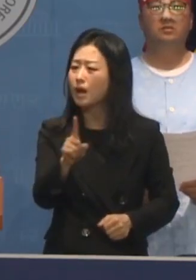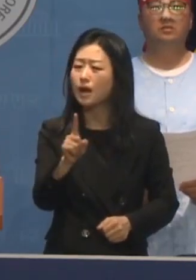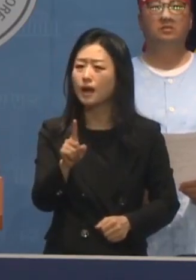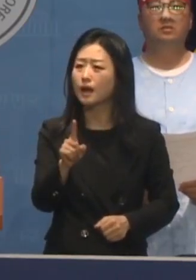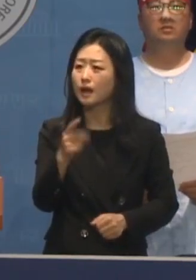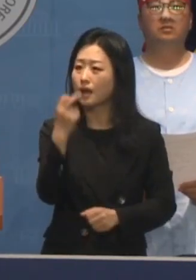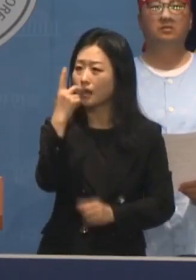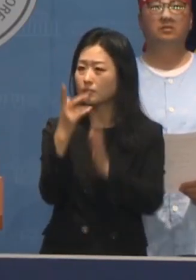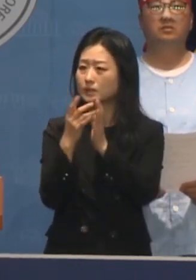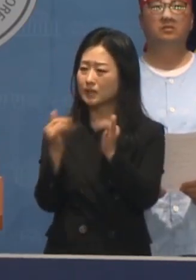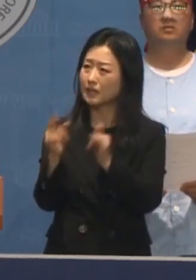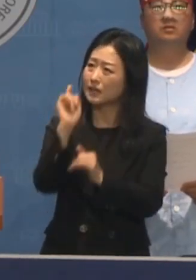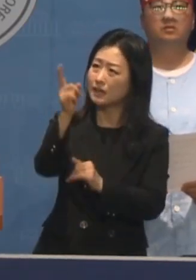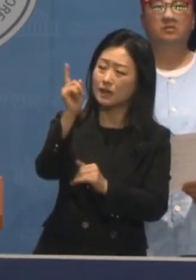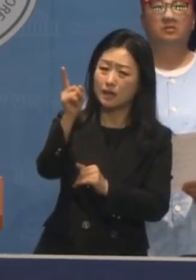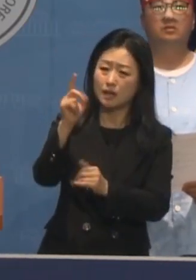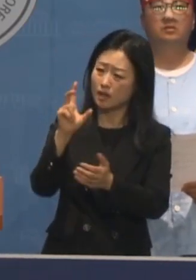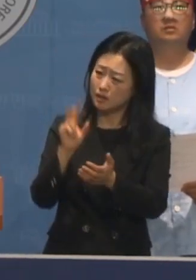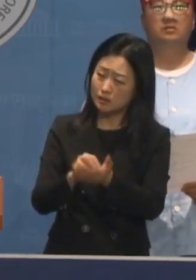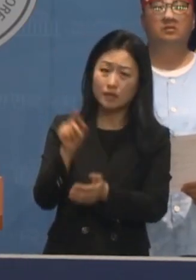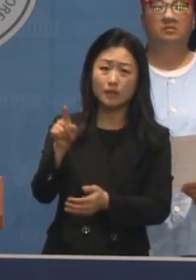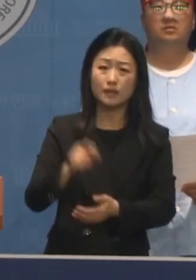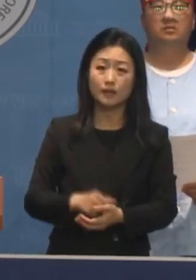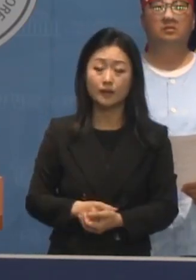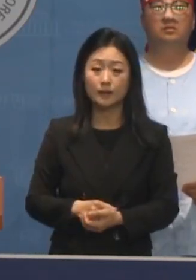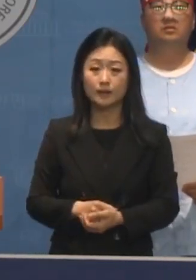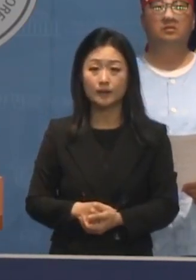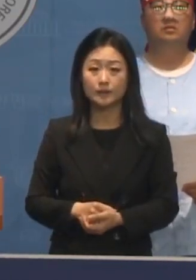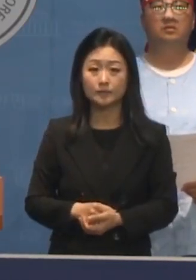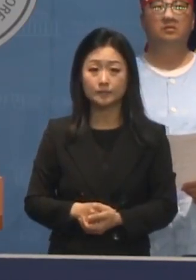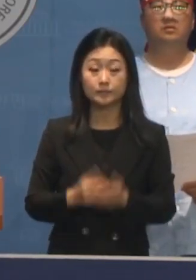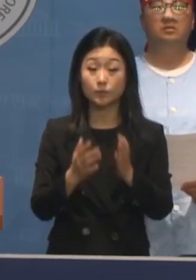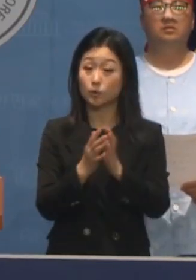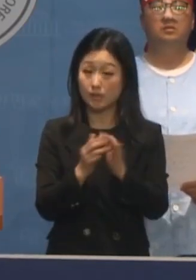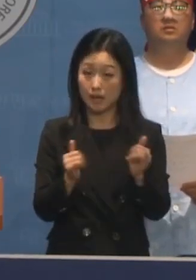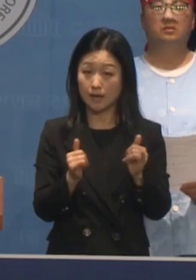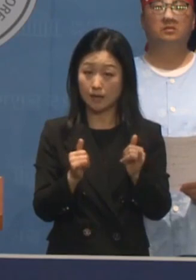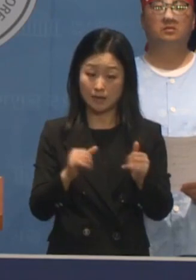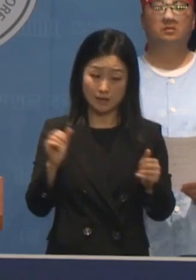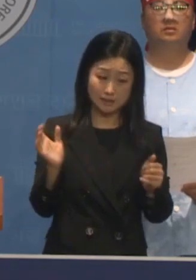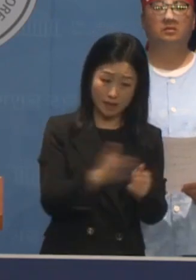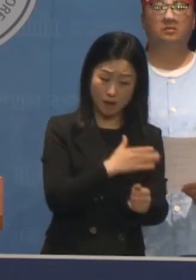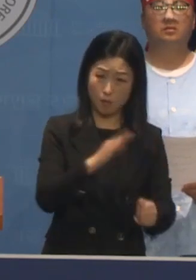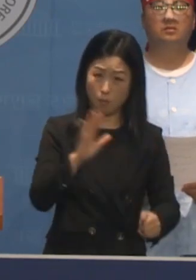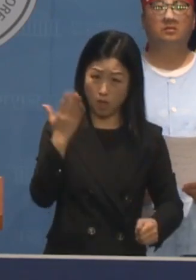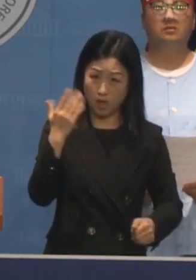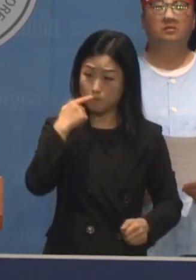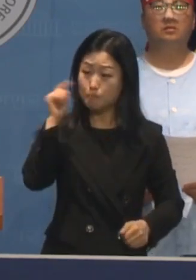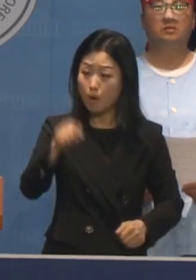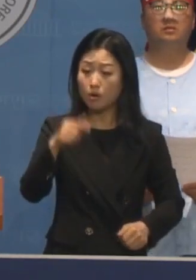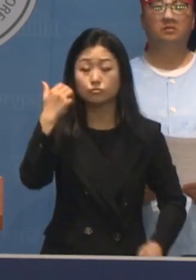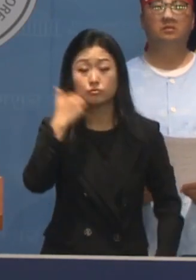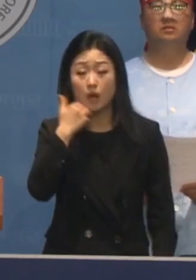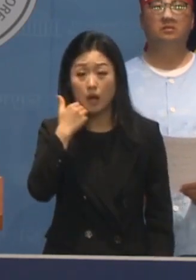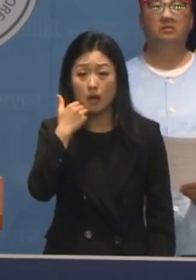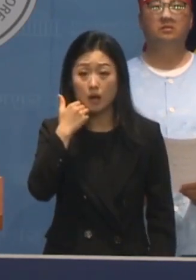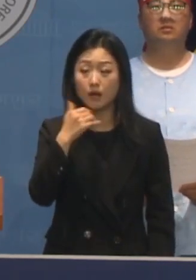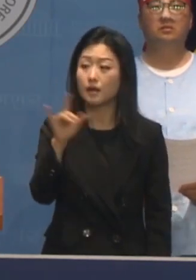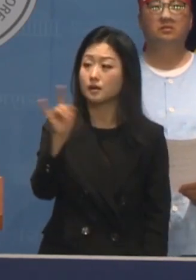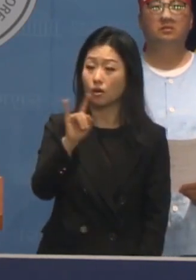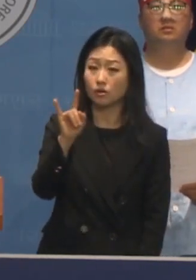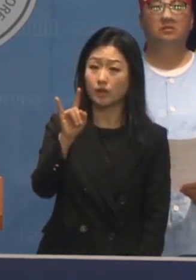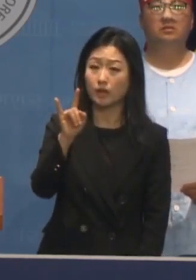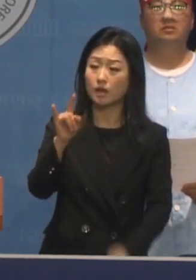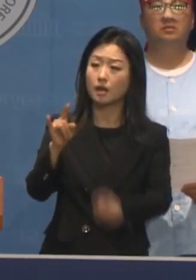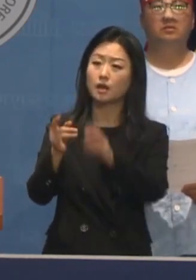현대중공업 경비의 본질이 폭로된 것이다. 노동자는 때려도 된다고 지시한 이는 현대중공업